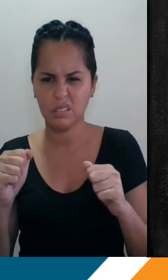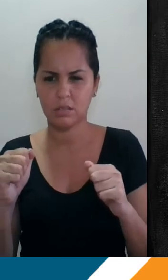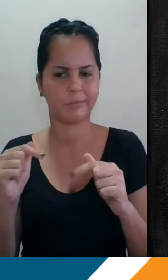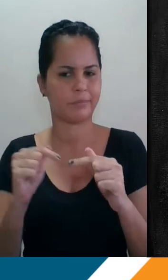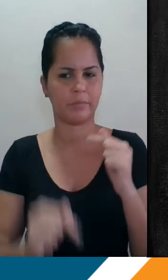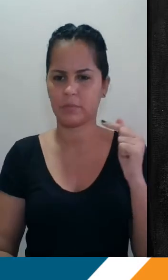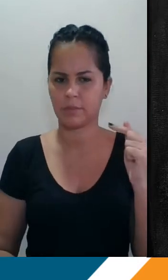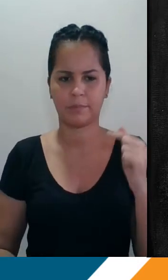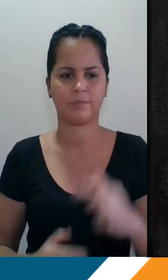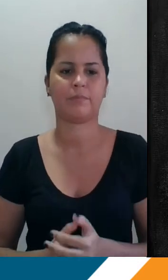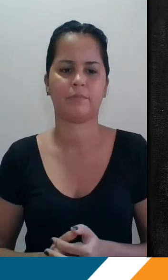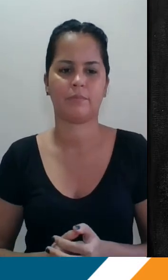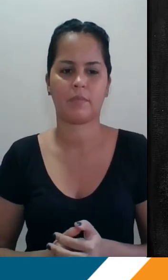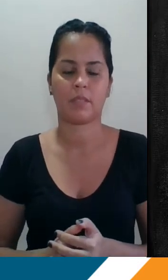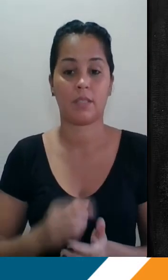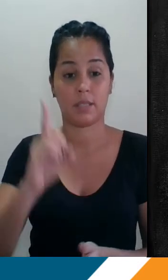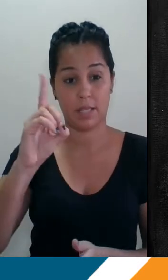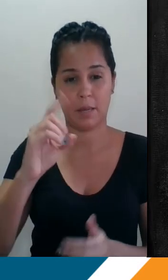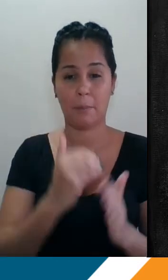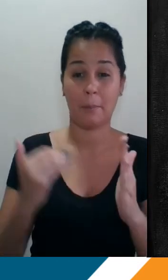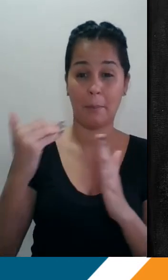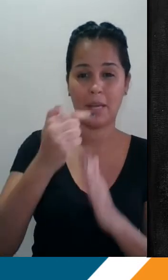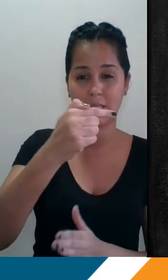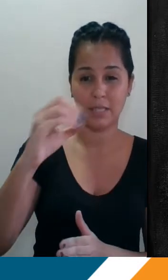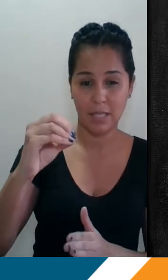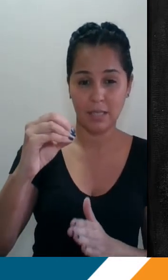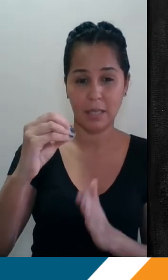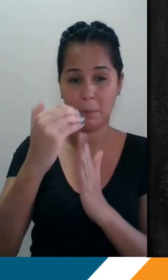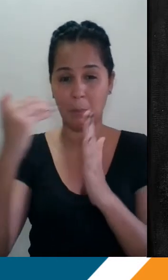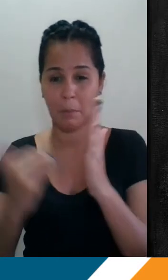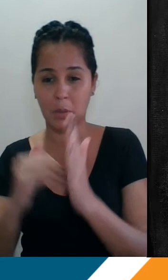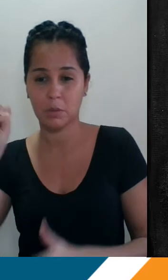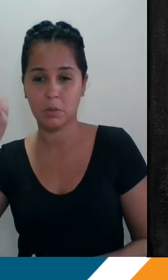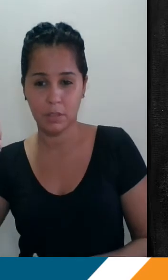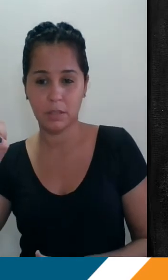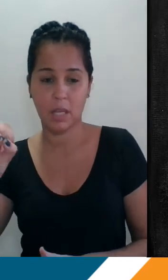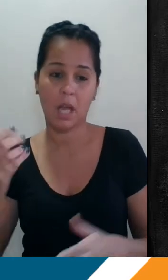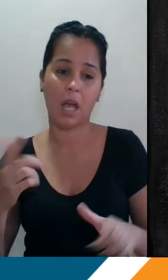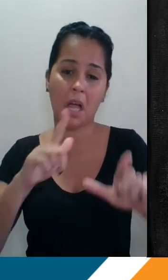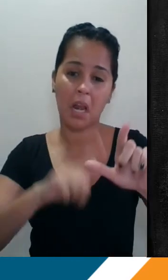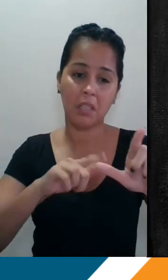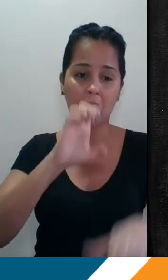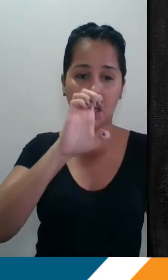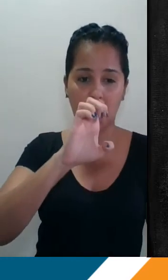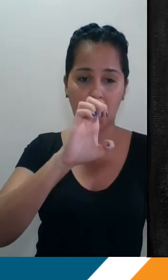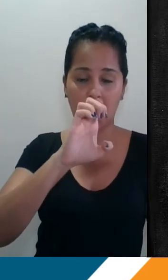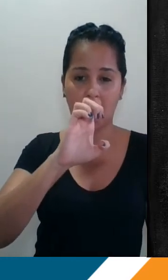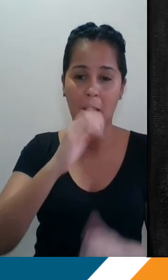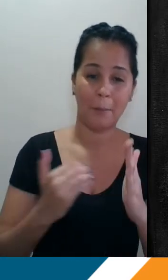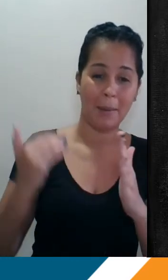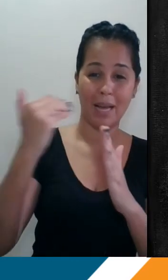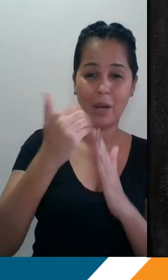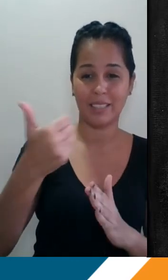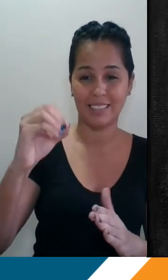sentido. Valores maiores que 70 e menores que 80. Também não faz muito sentido. E agora, o item E. Valores maiores que 10 elevado